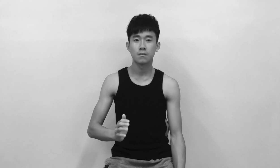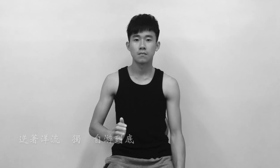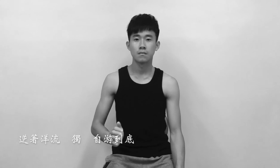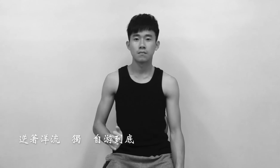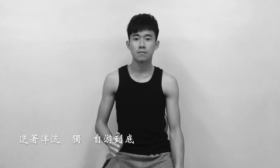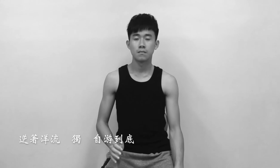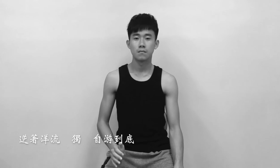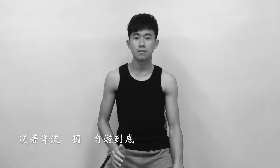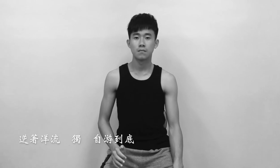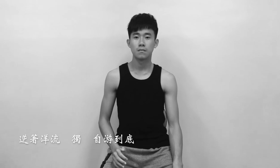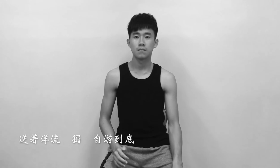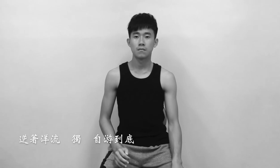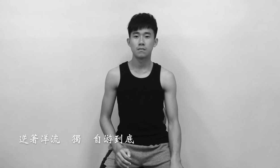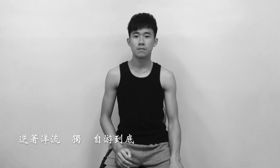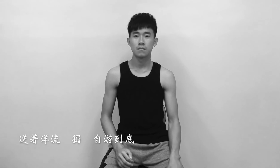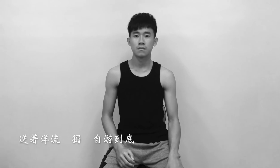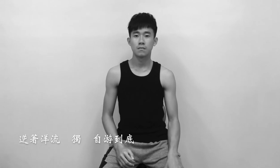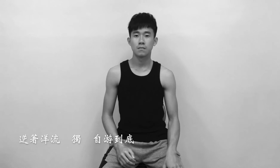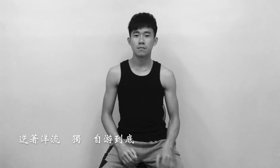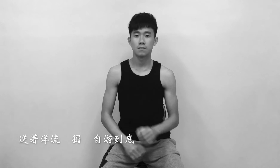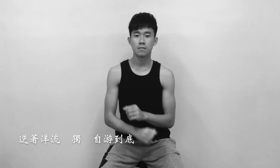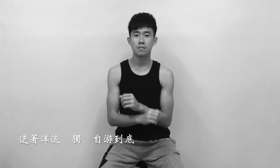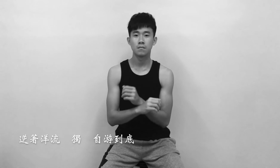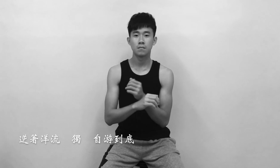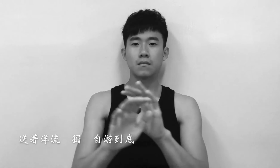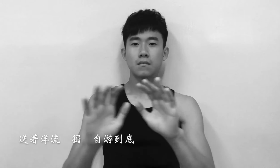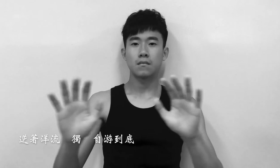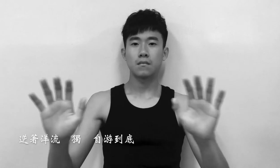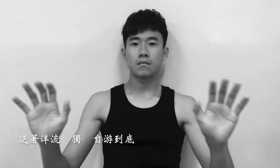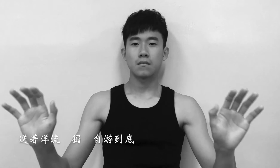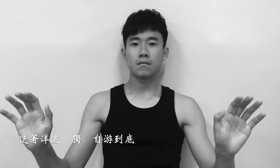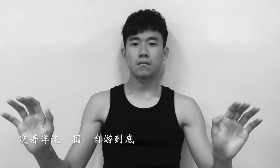你这样流独自游到底。